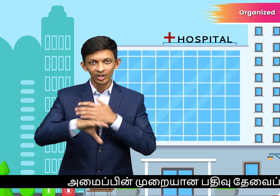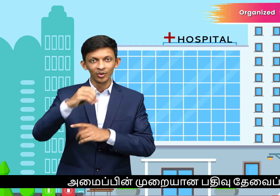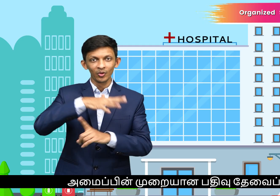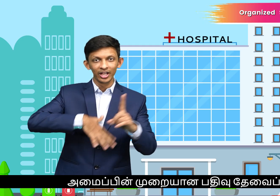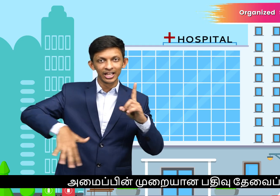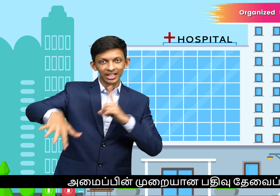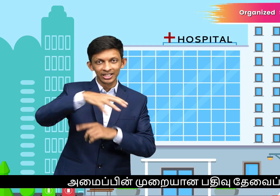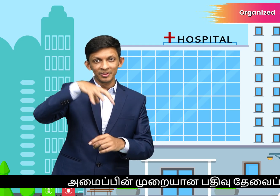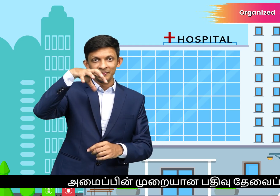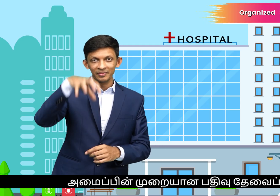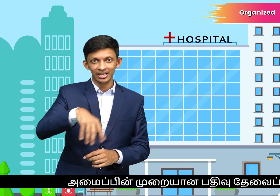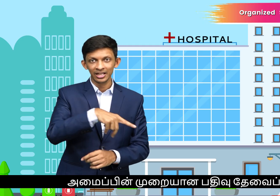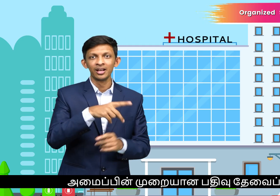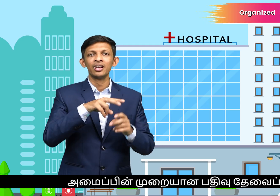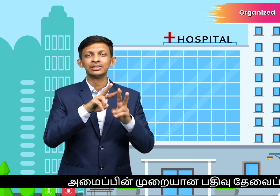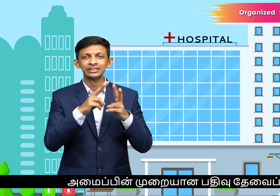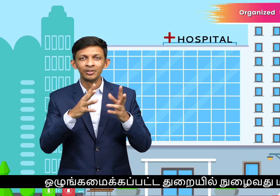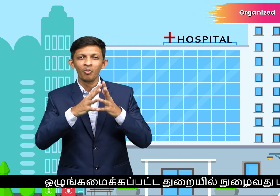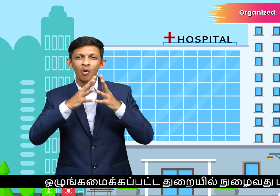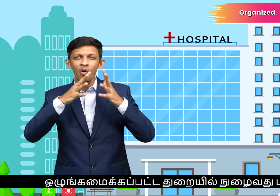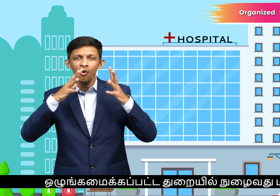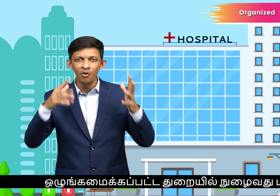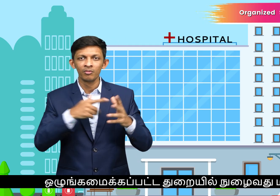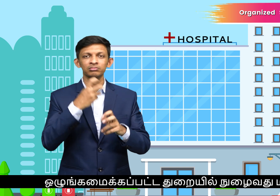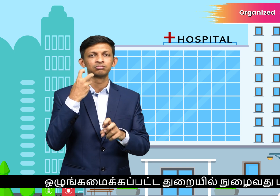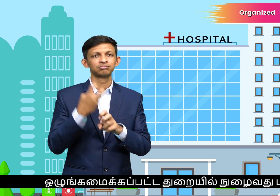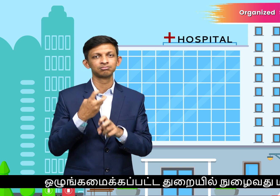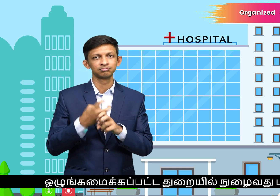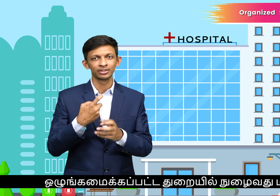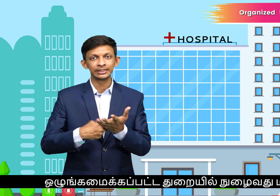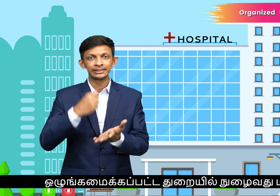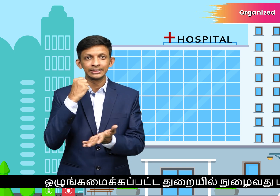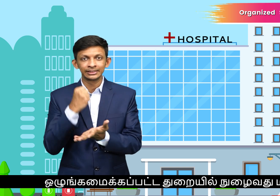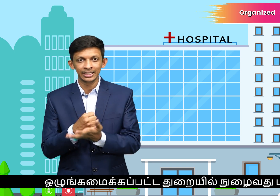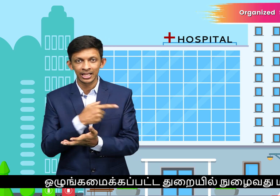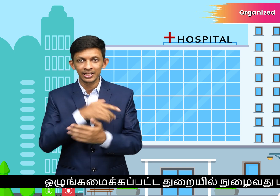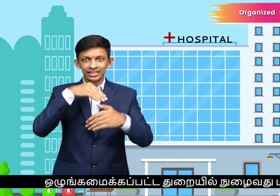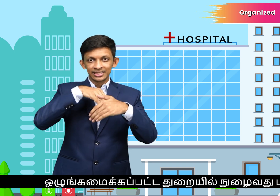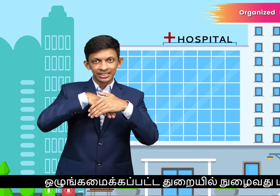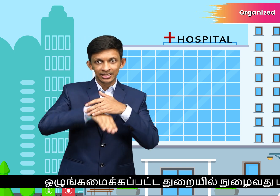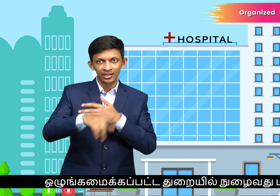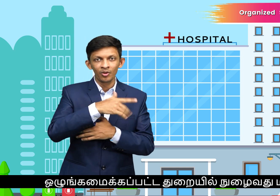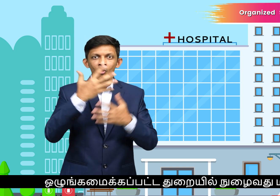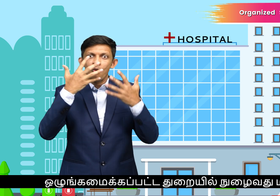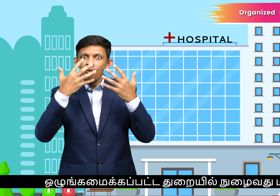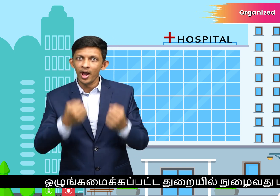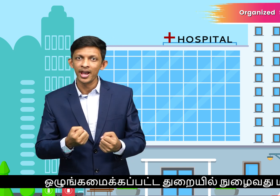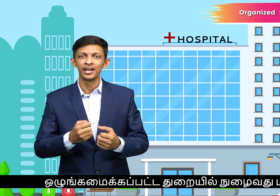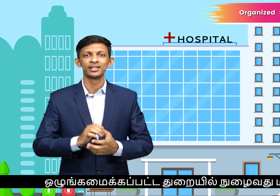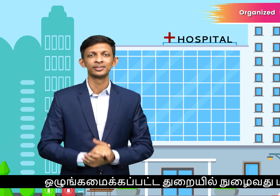அமைப்பின் முறையான பதிவு தேவைப்படுவதால் ஒழுங்கமைக்கப்பட்ட துறையில் நுழைவது மிகவும் கடினம்.